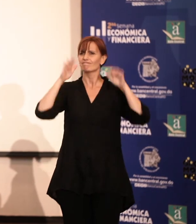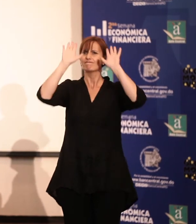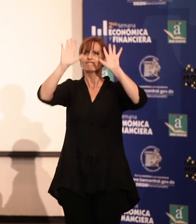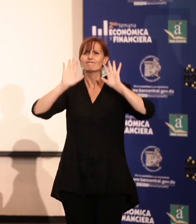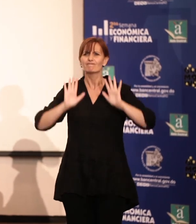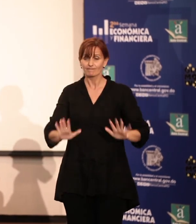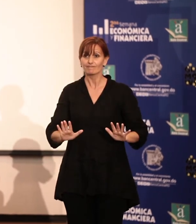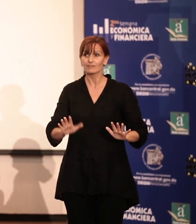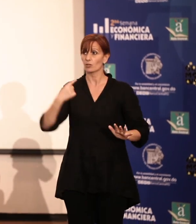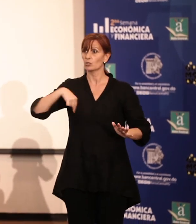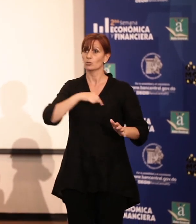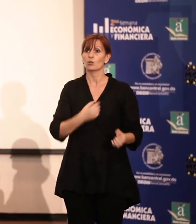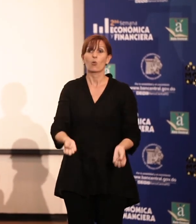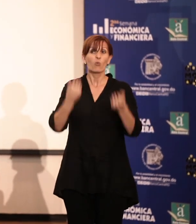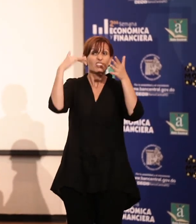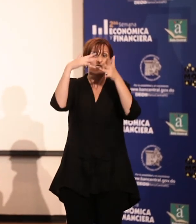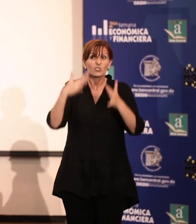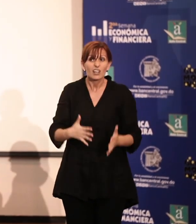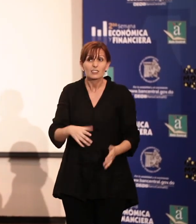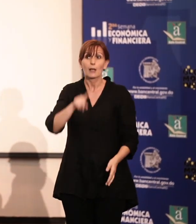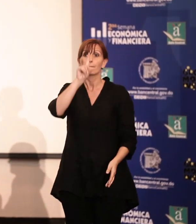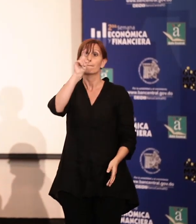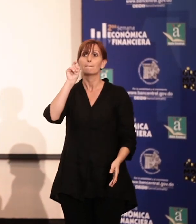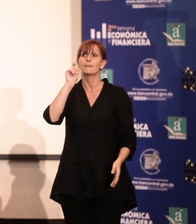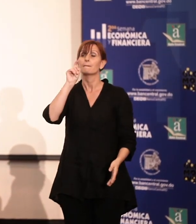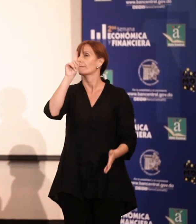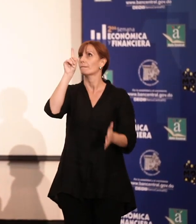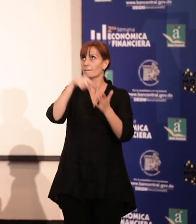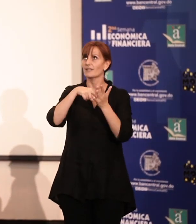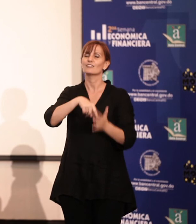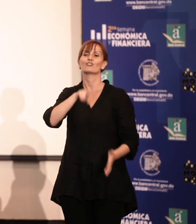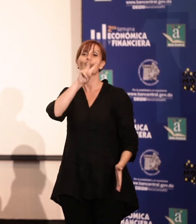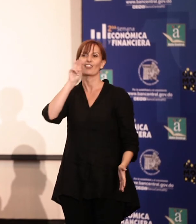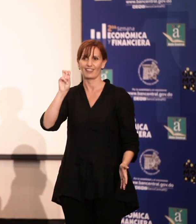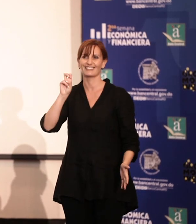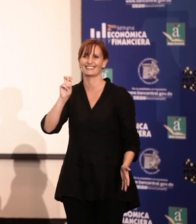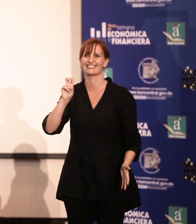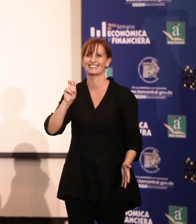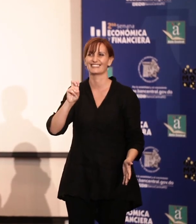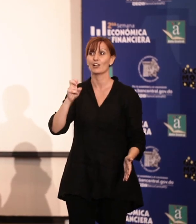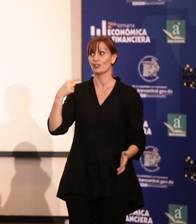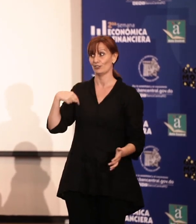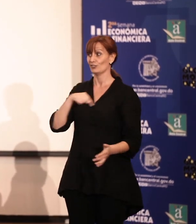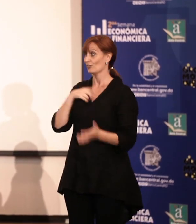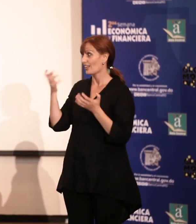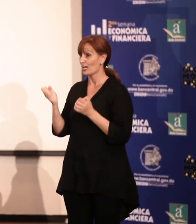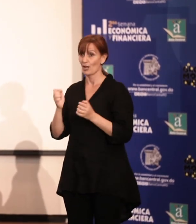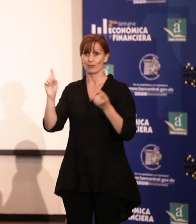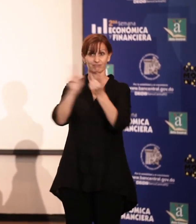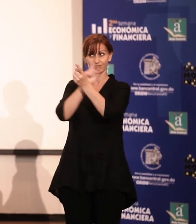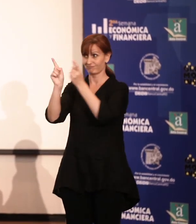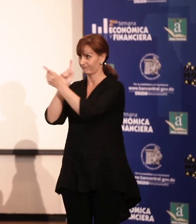los 1200 estudiantes que tenemos a nivel nacional que yo espero que ustedes lleguen a todos para poder